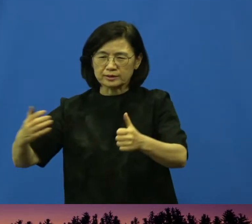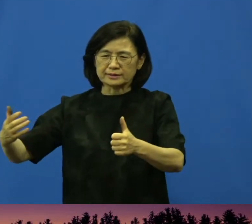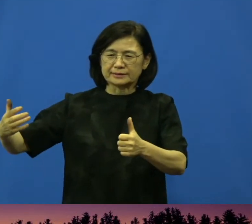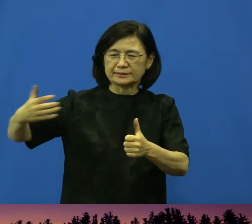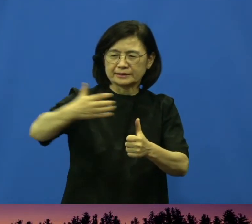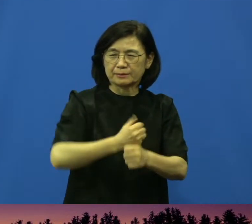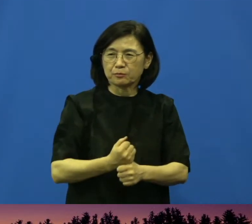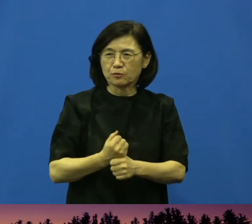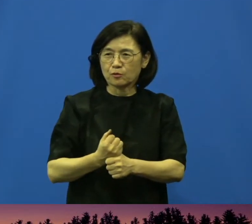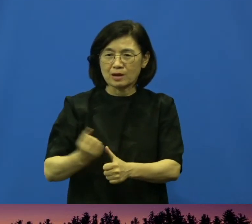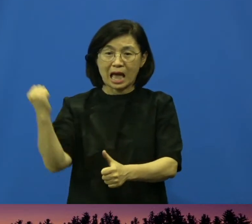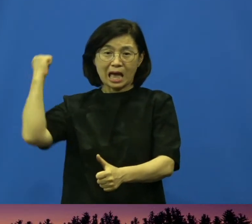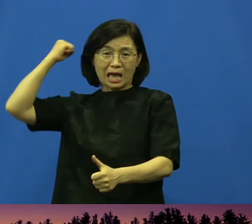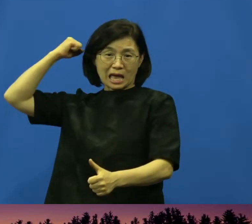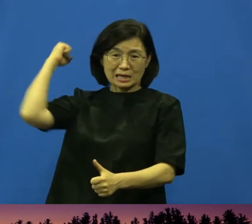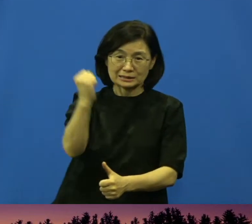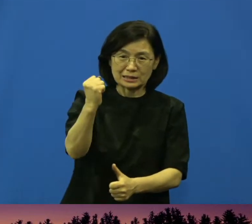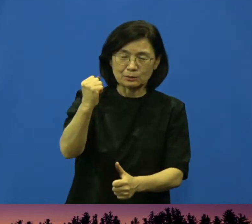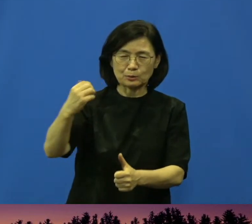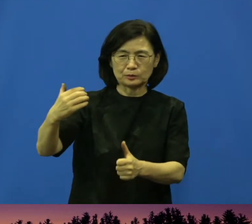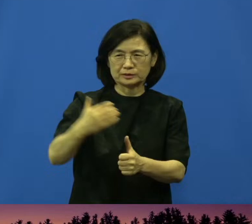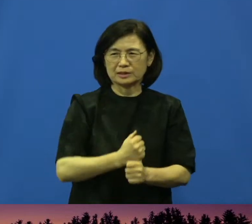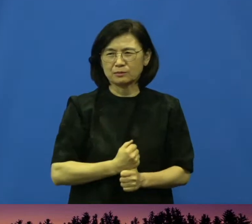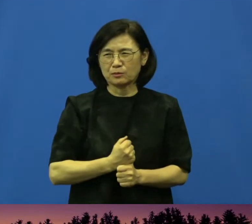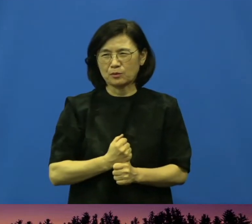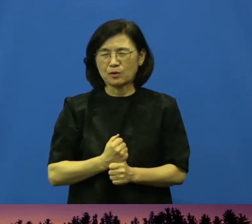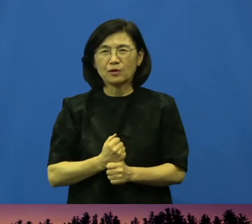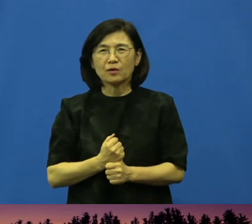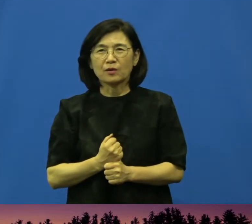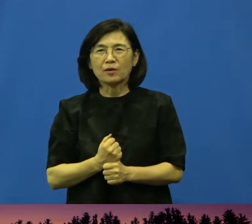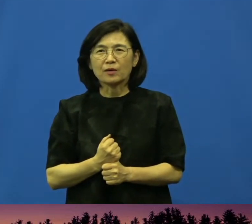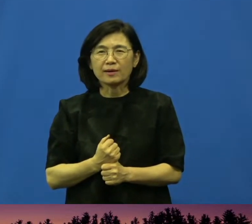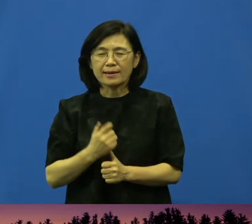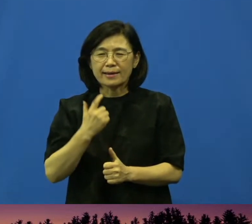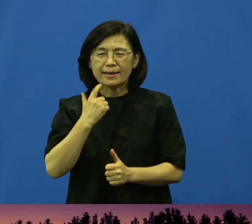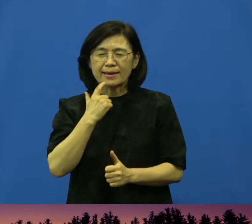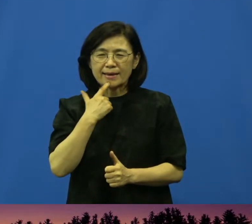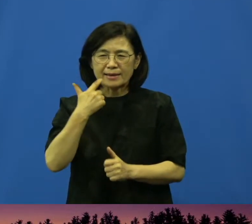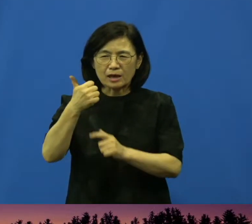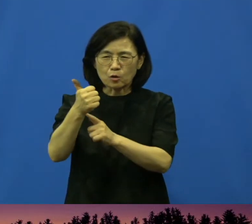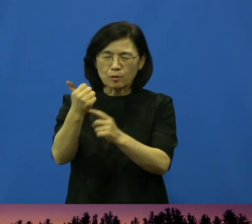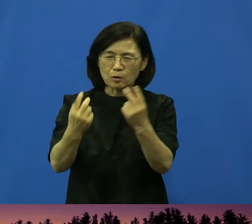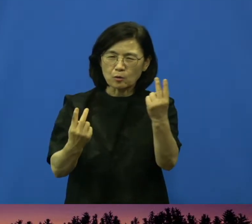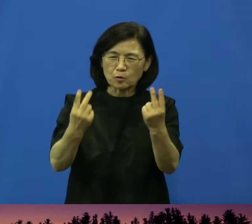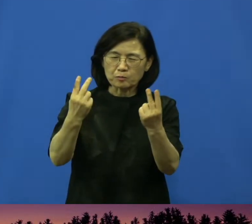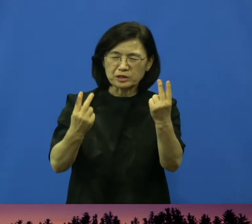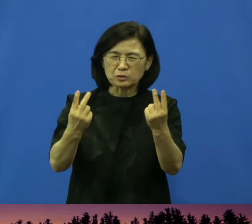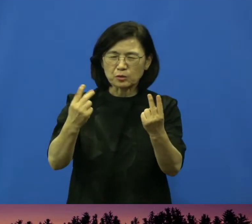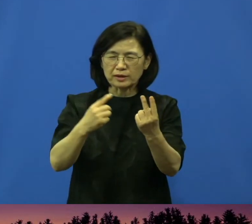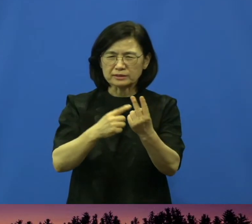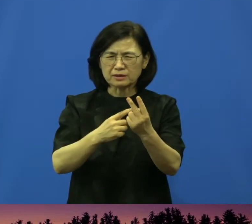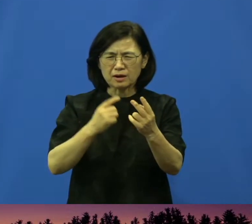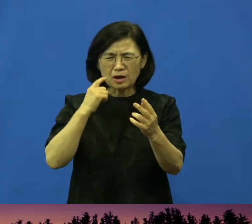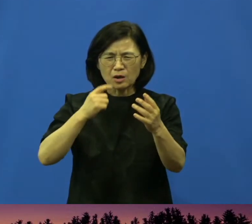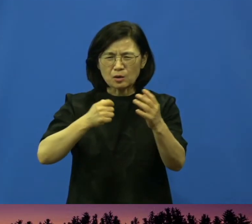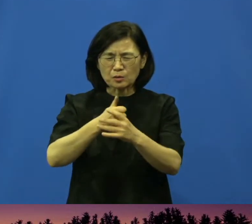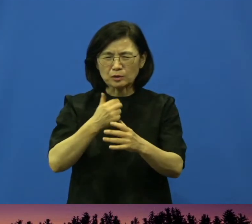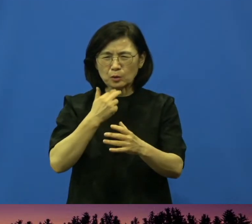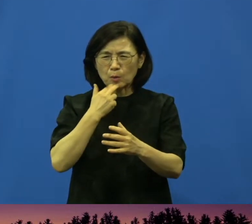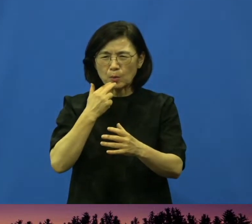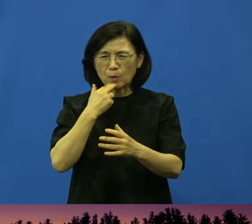남성적이고, 근데 아주 약지는 못한 거죠. 야곱에 비해서는 아주 순진한 사람이에요. 게임이 안 되는 거예요. 야곱을 당할 수가 없는